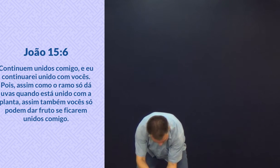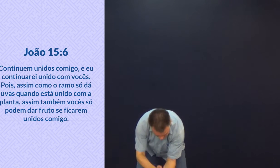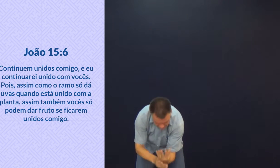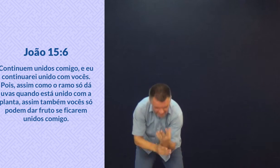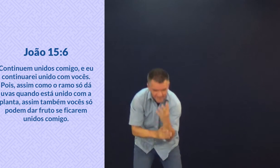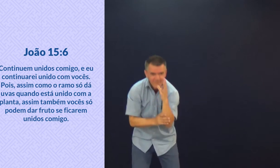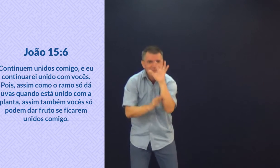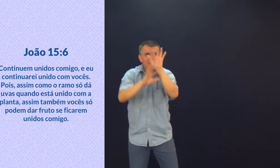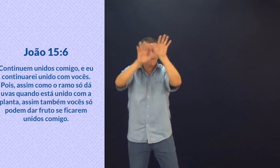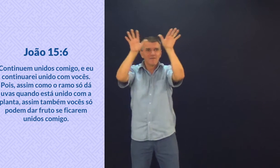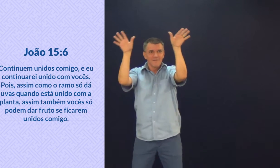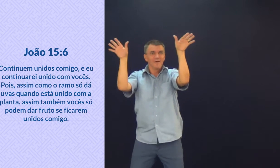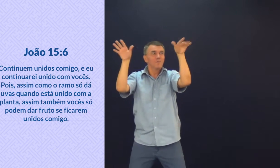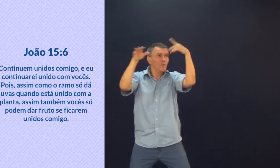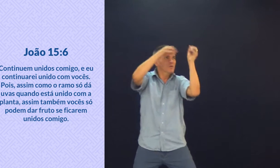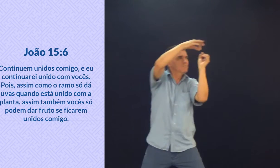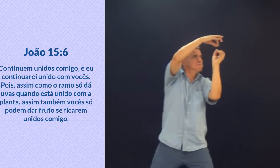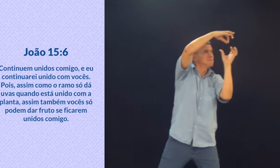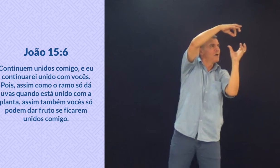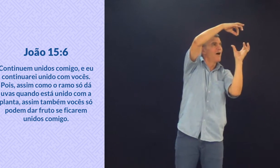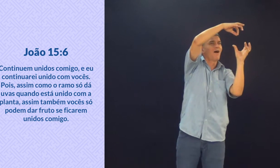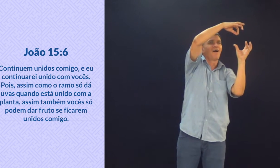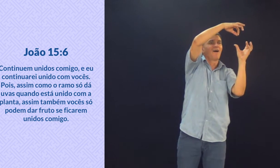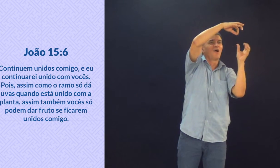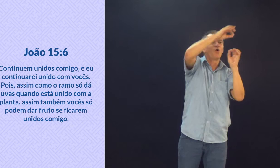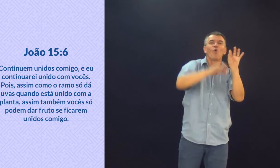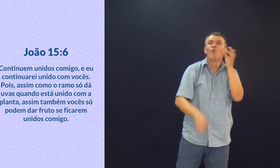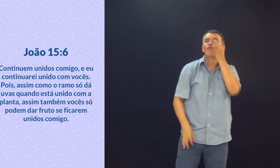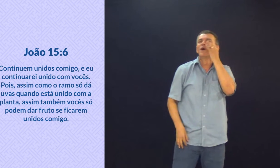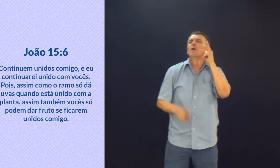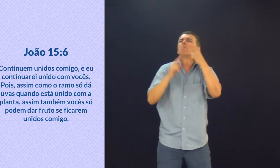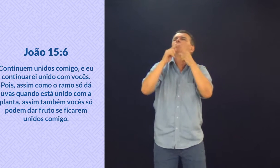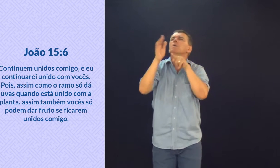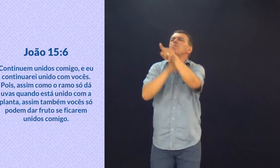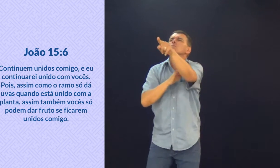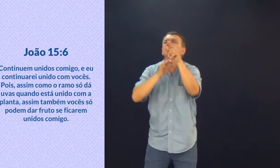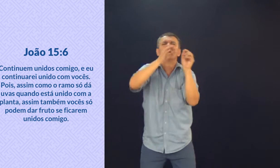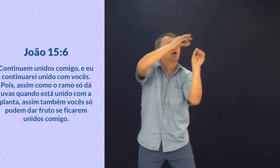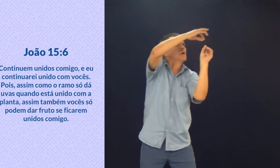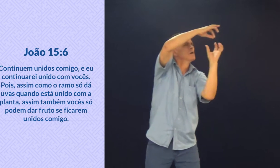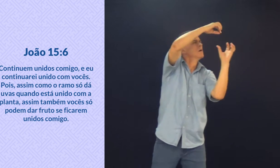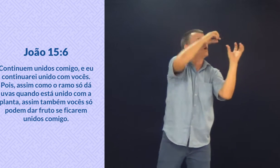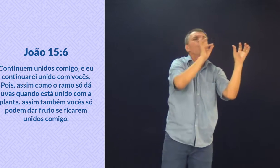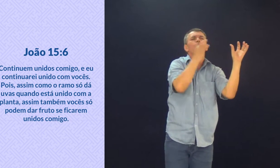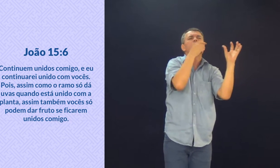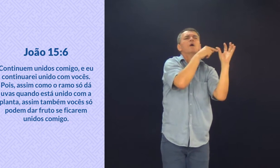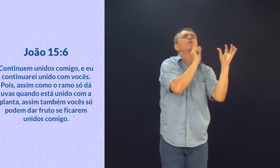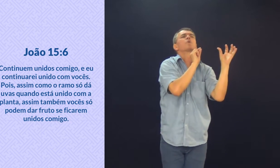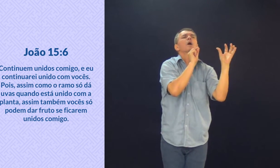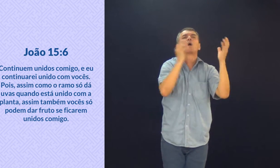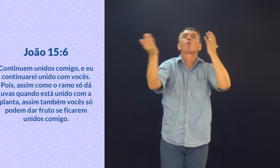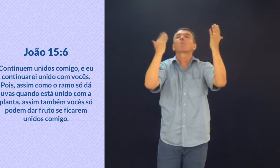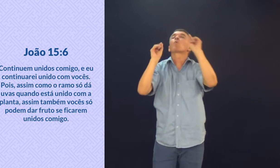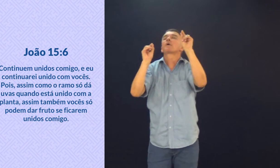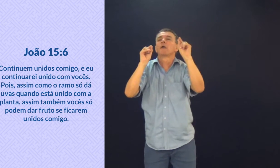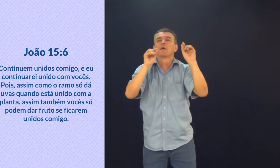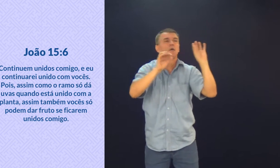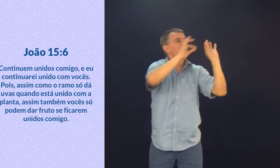começa lá na semente foi plantada na terra certo mas eu pergunto esse